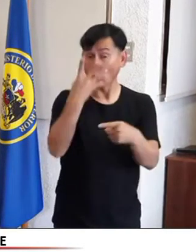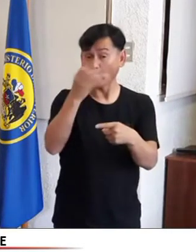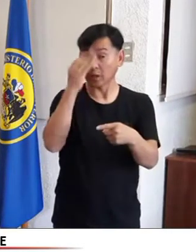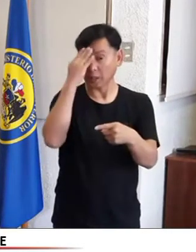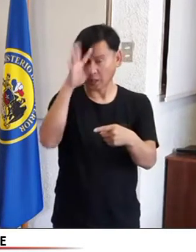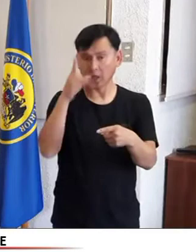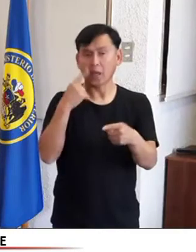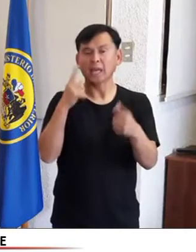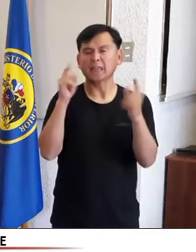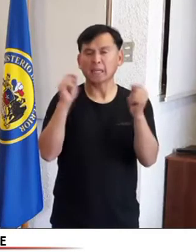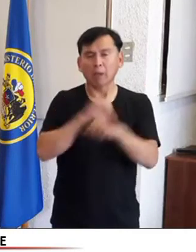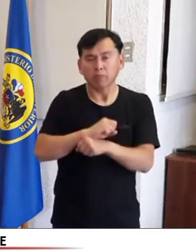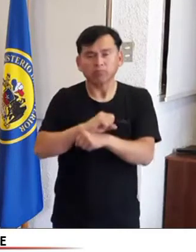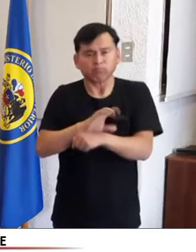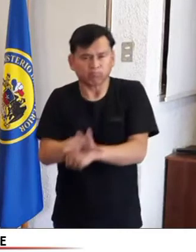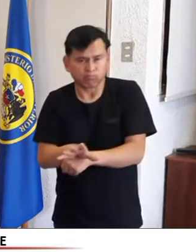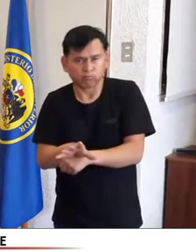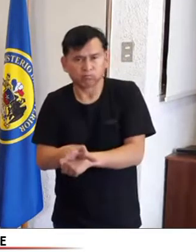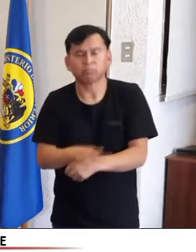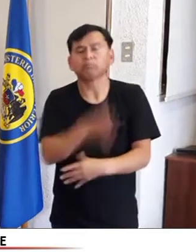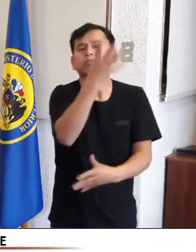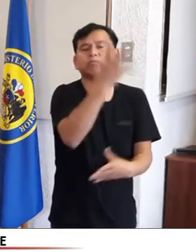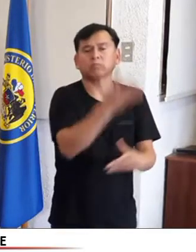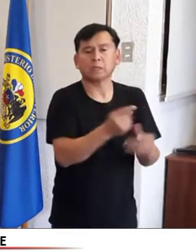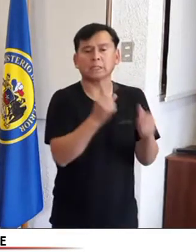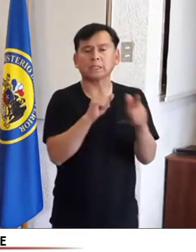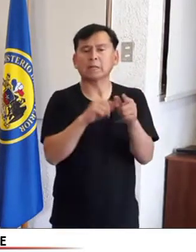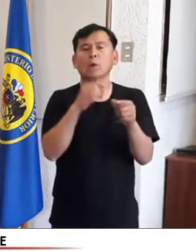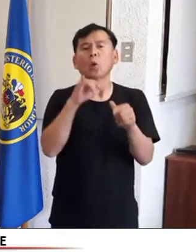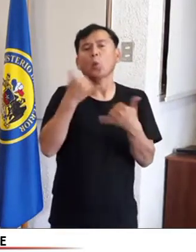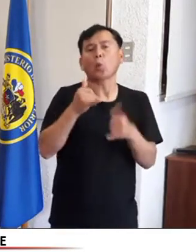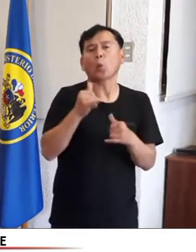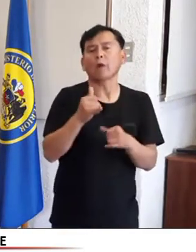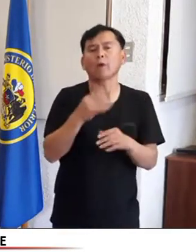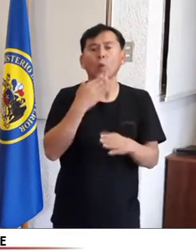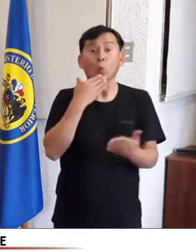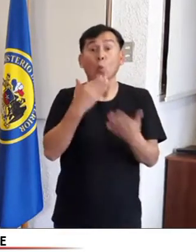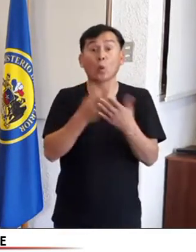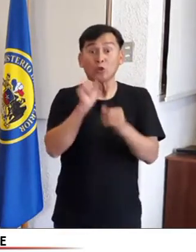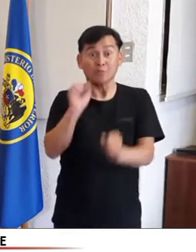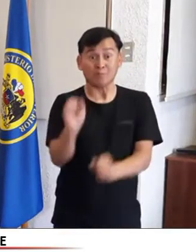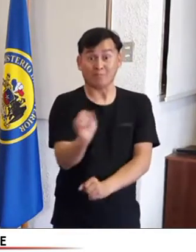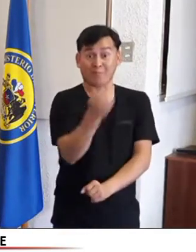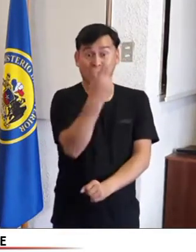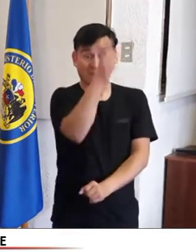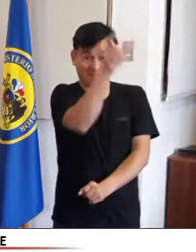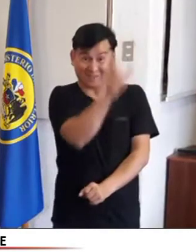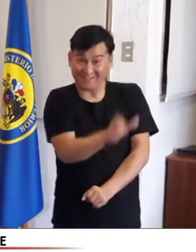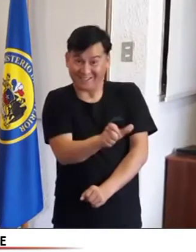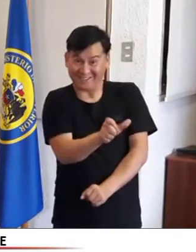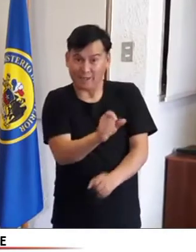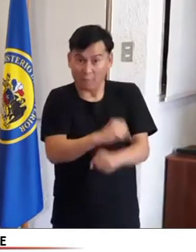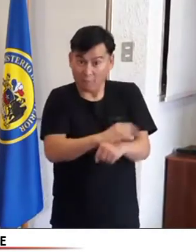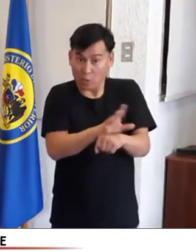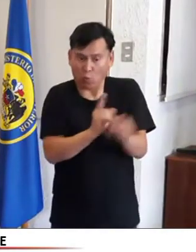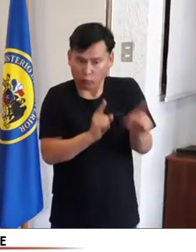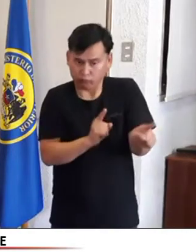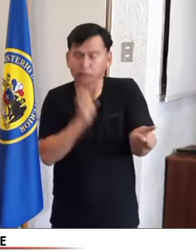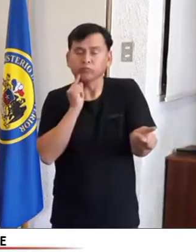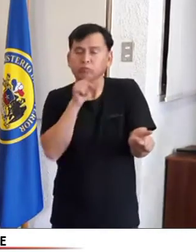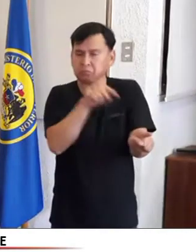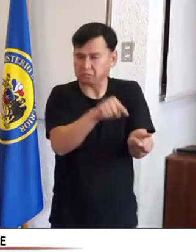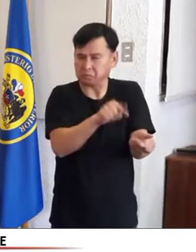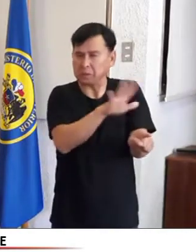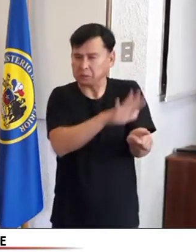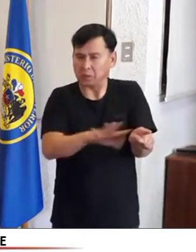cuarentena epidemiológica se cuenta a contar del día jueves cuando aparece la persona que dio positivo.